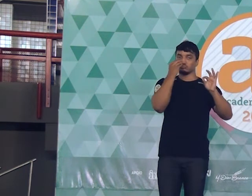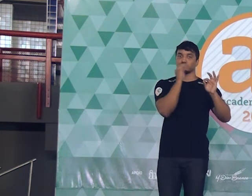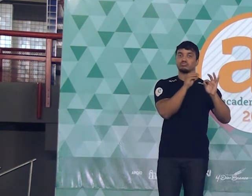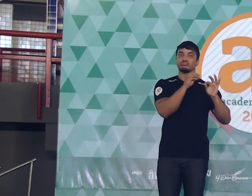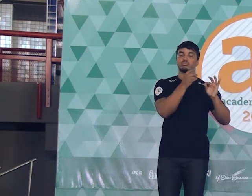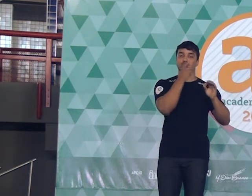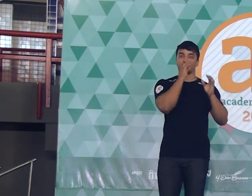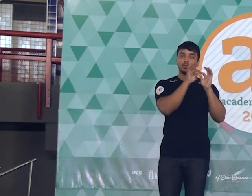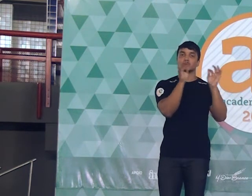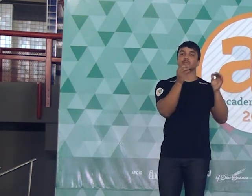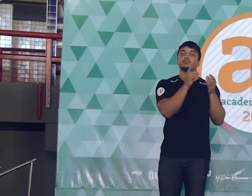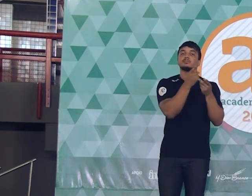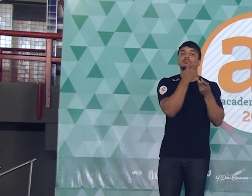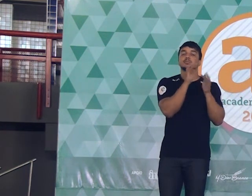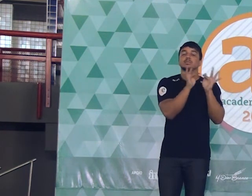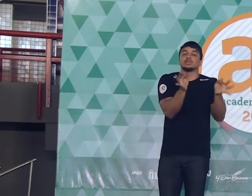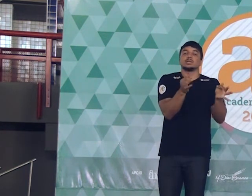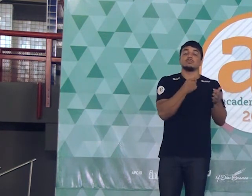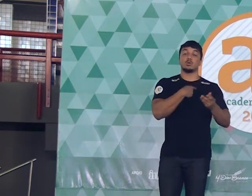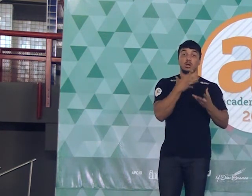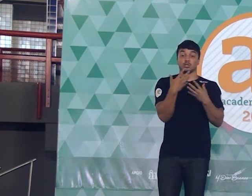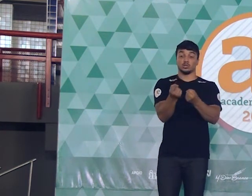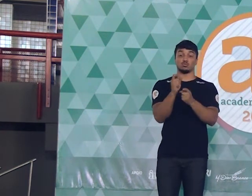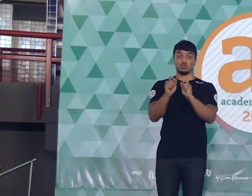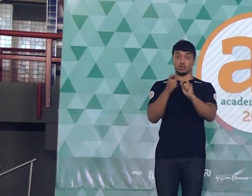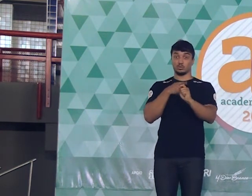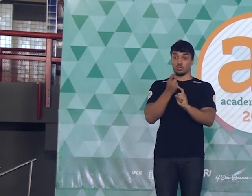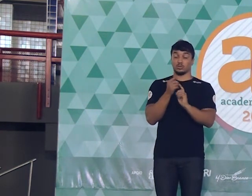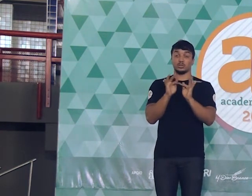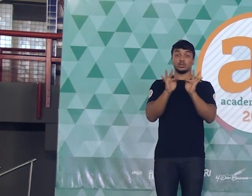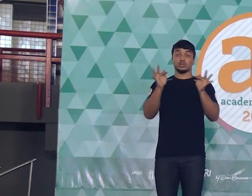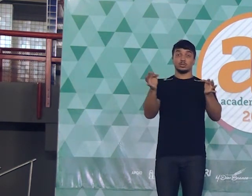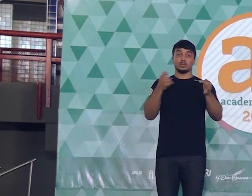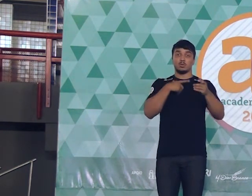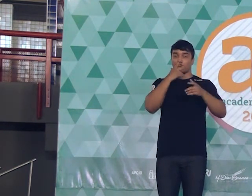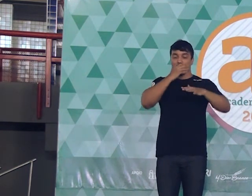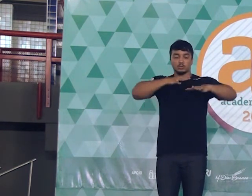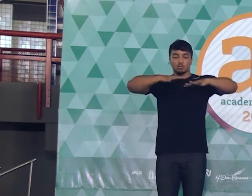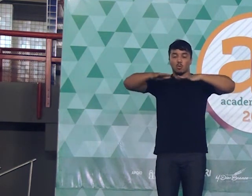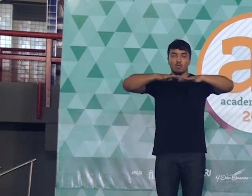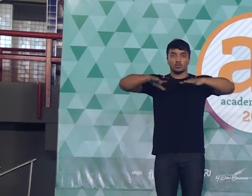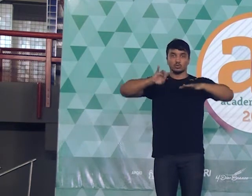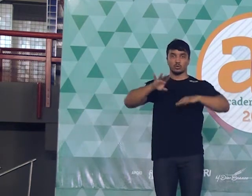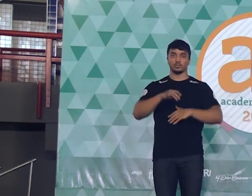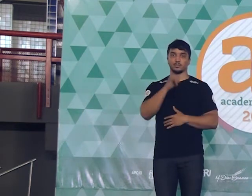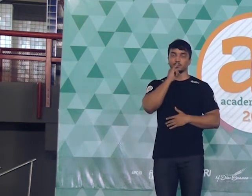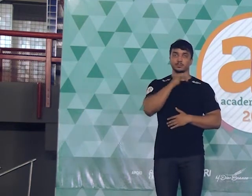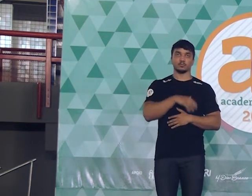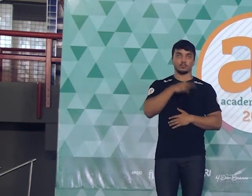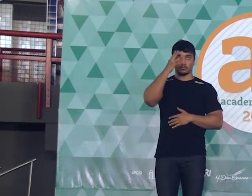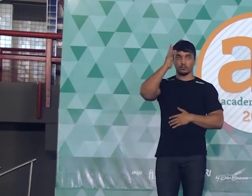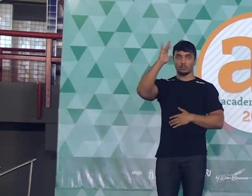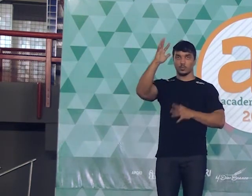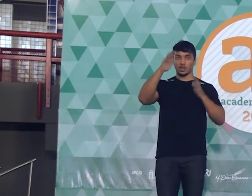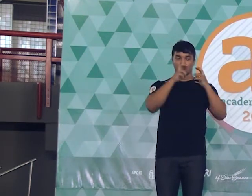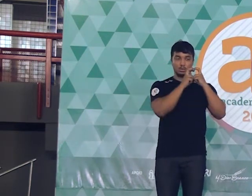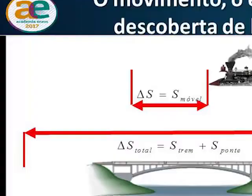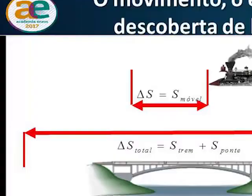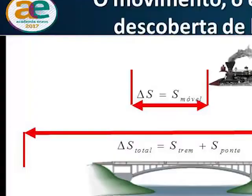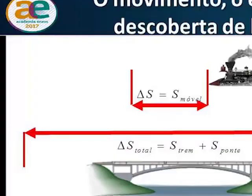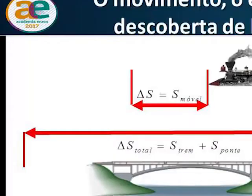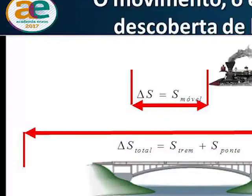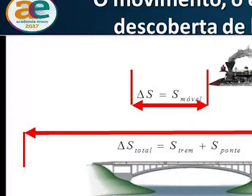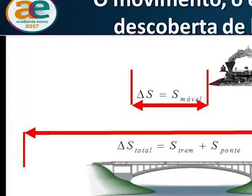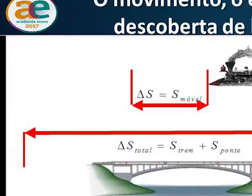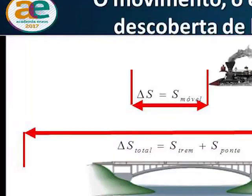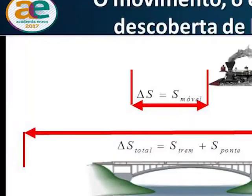desprezíveis, eu vou considerar apenas o móvel que está atravessando. Então, imagina a ideia de um trem que vai atravessar